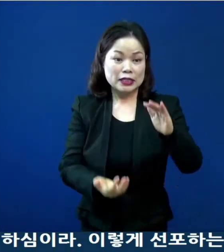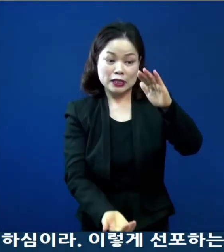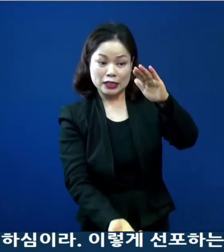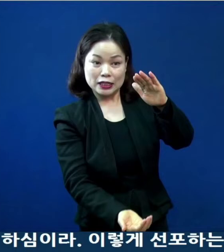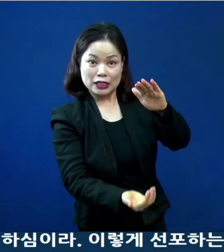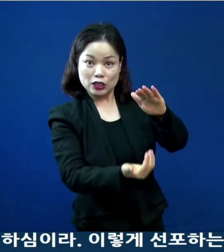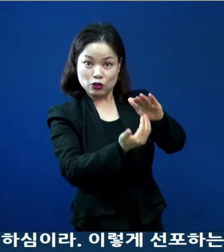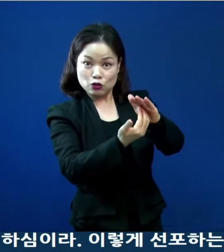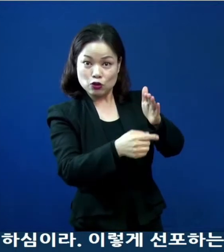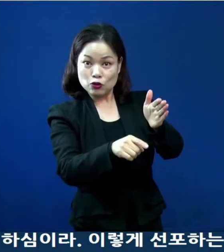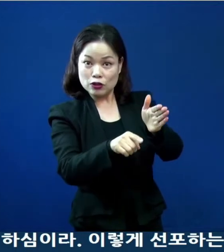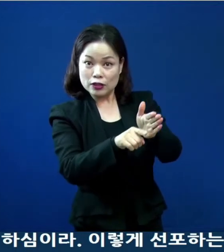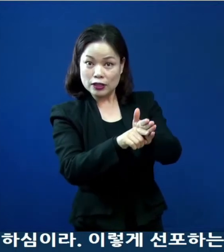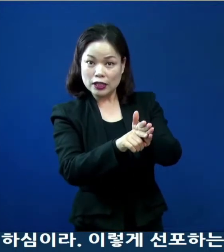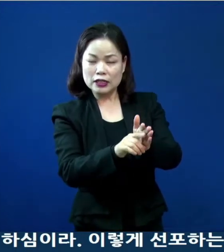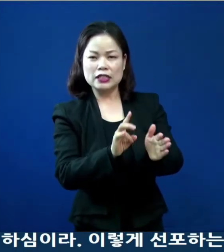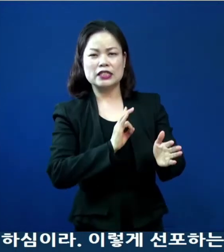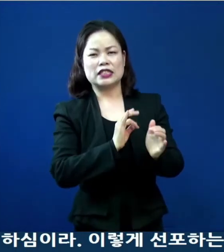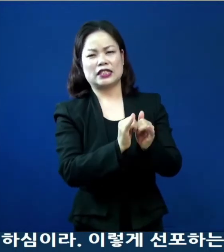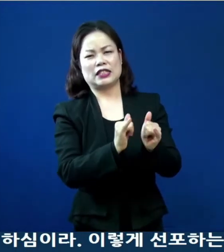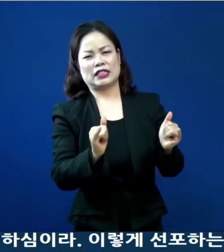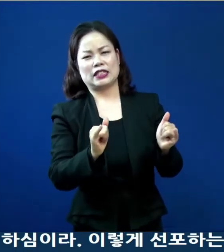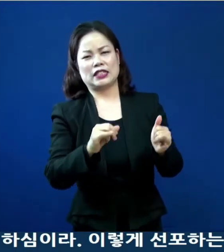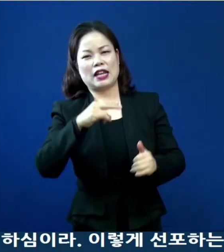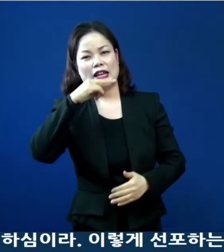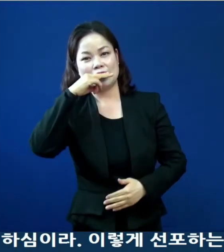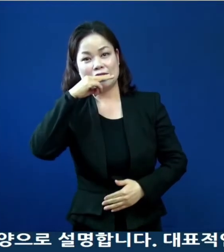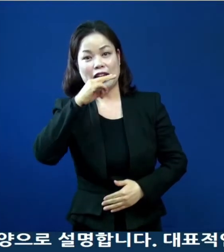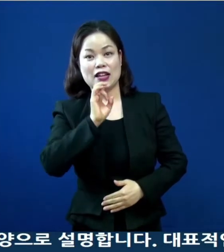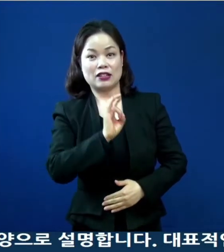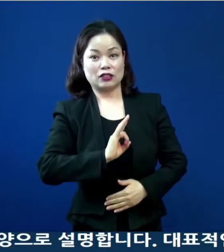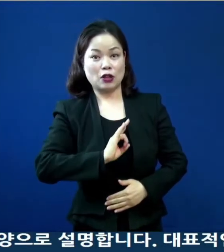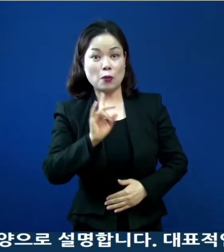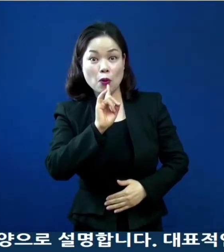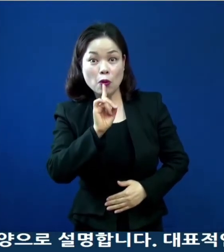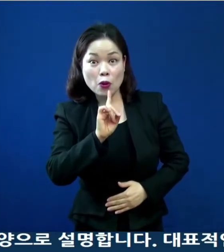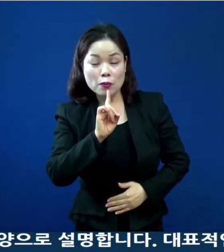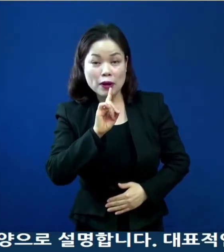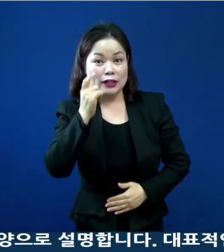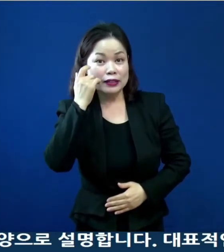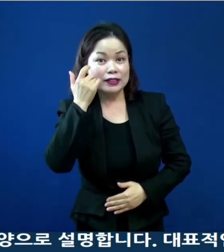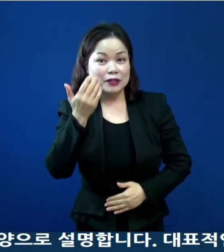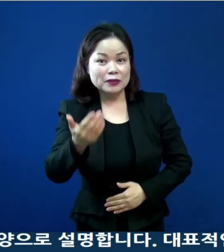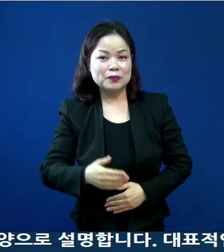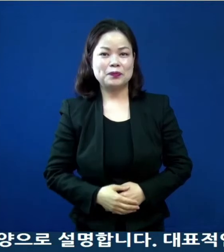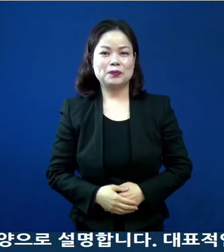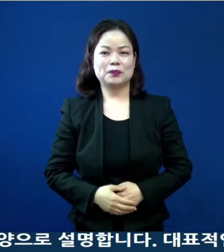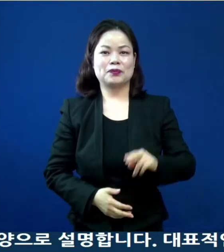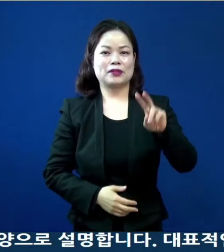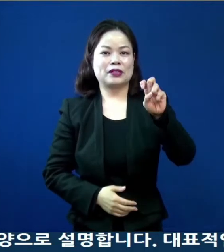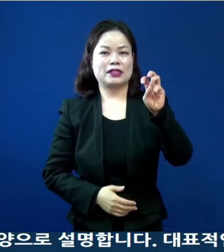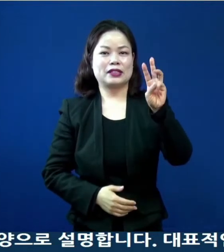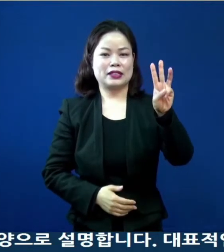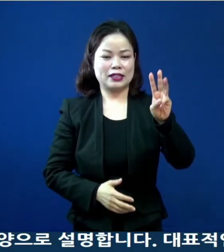이루려 하심이라. 이 선지자는 이사야 선지자였습니다. 뭐라고 말씀하셨냐면